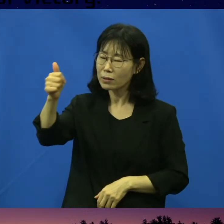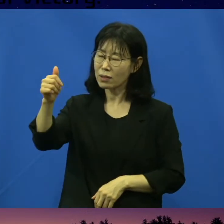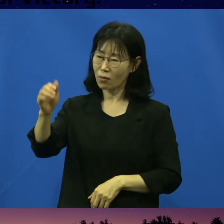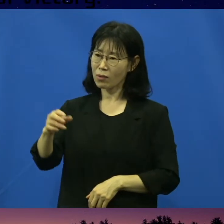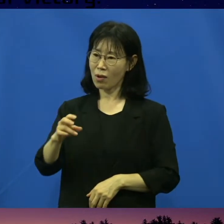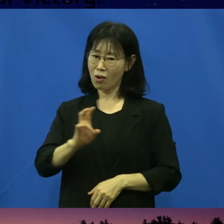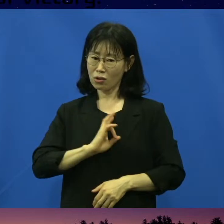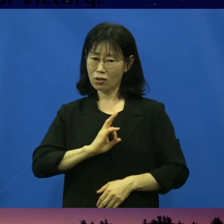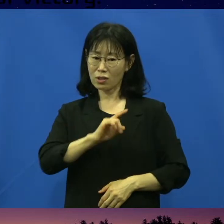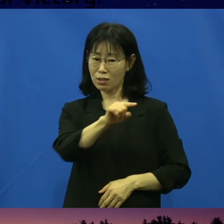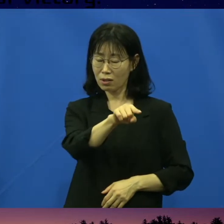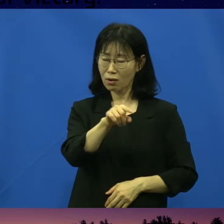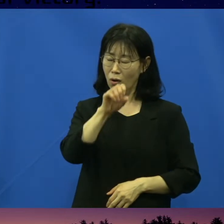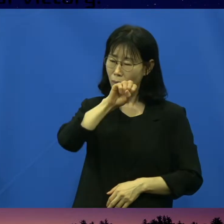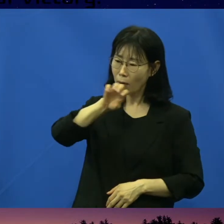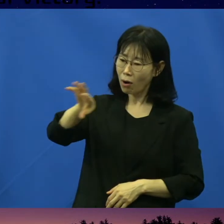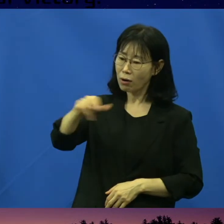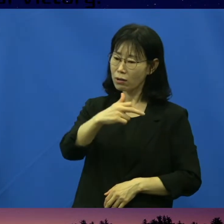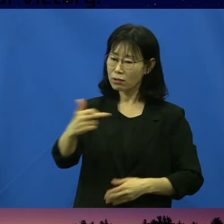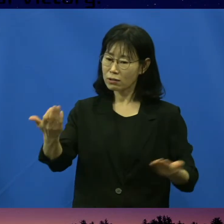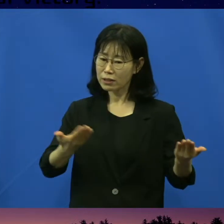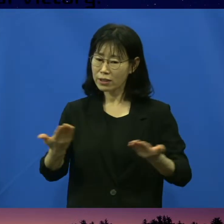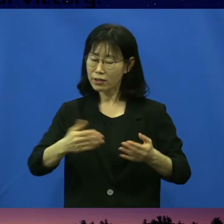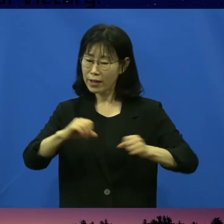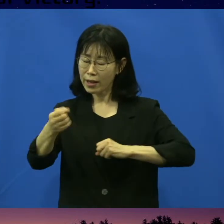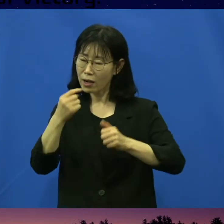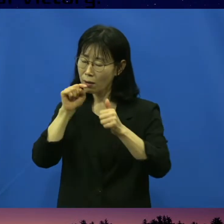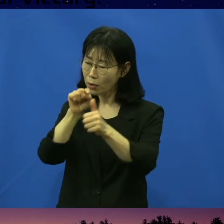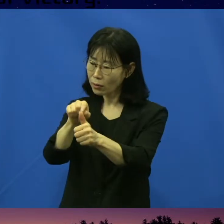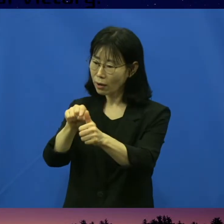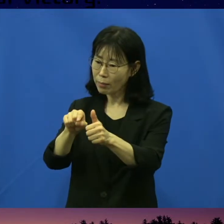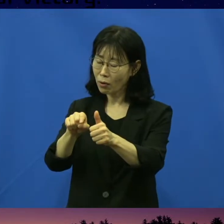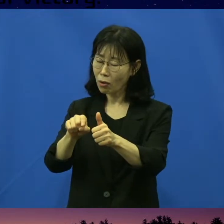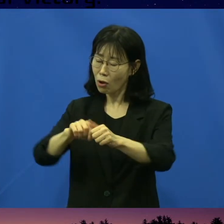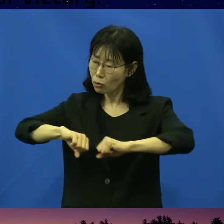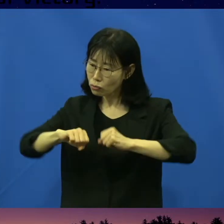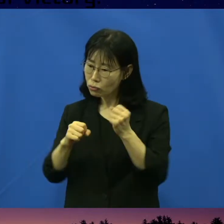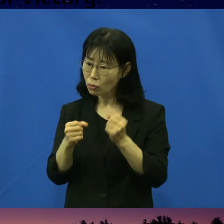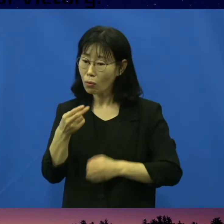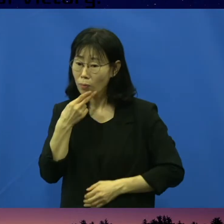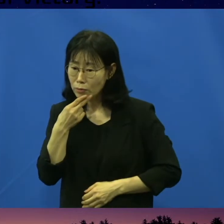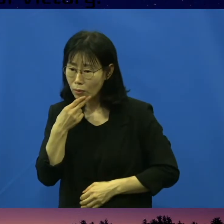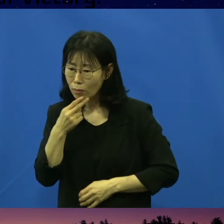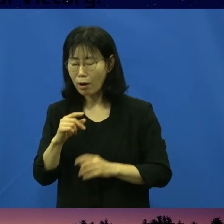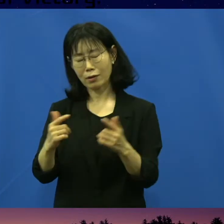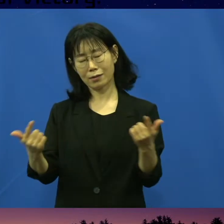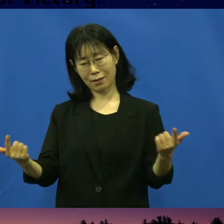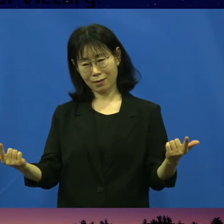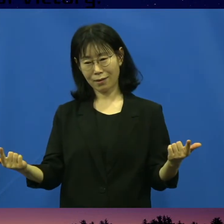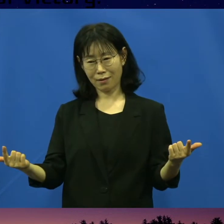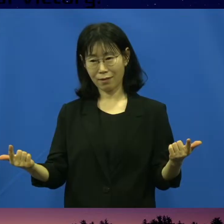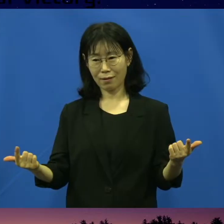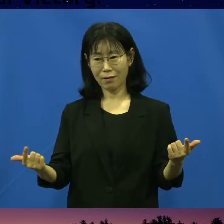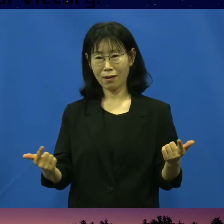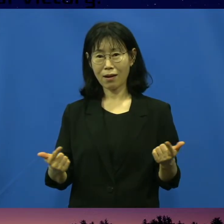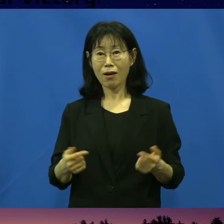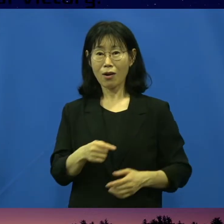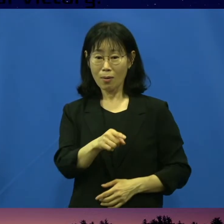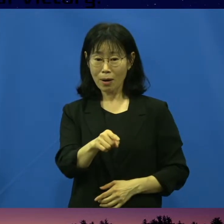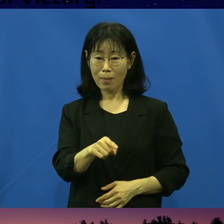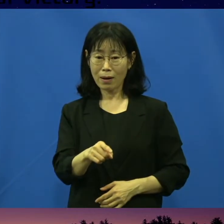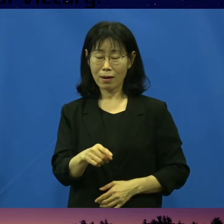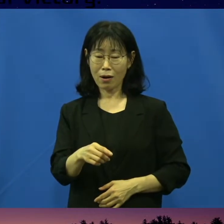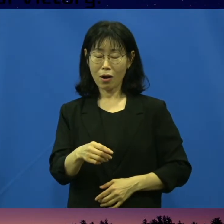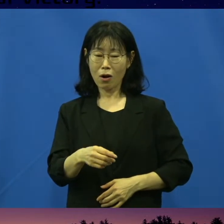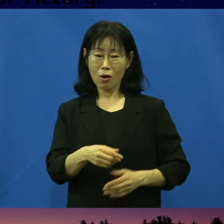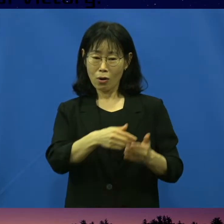당신에게 큰 일을 행하라 말하였다면 행하지 아니하였으리까. 그러니까 요단강 일곱은 들어가는 것보다 더 심한 것을